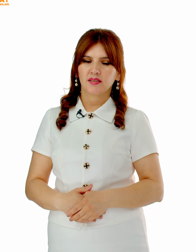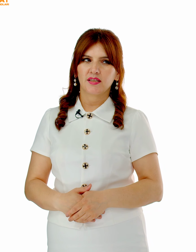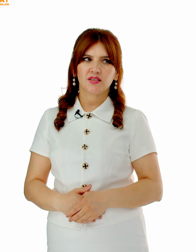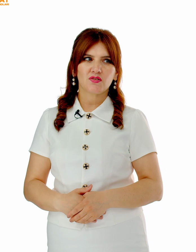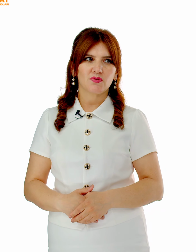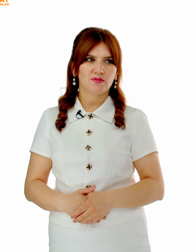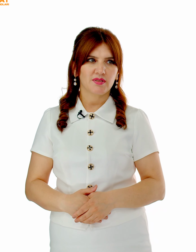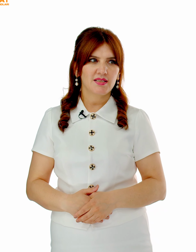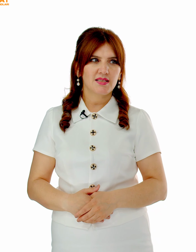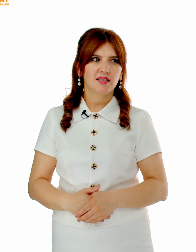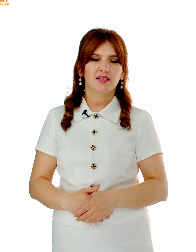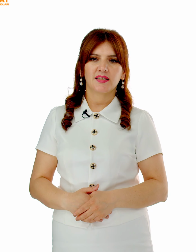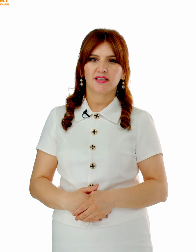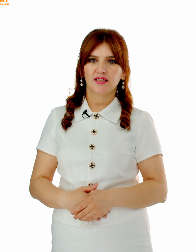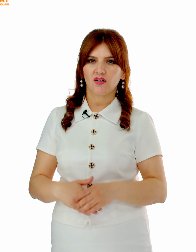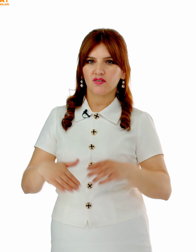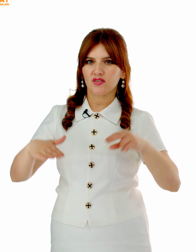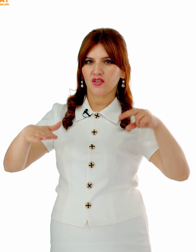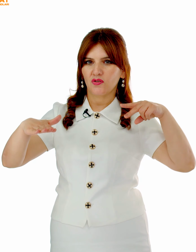Keyingi so'zimiz yer osti yo'li.